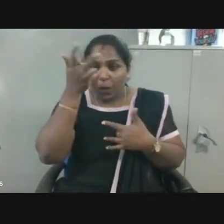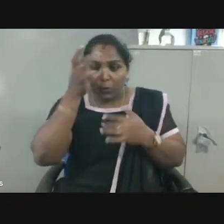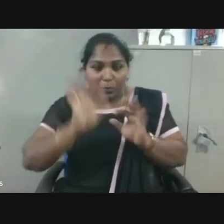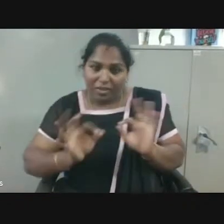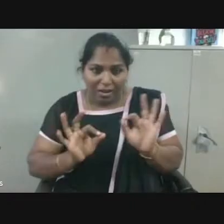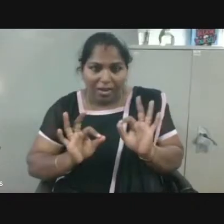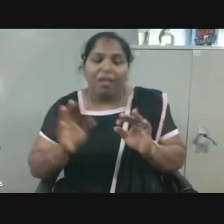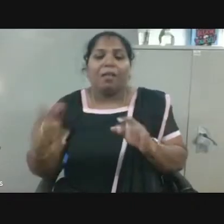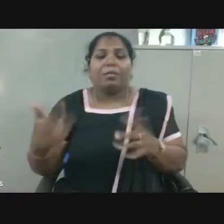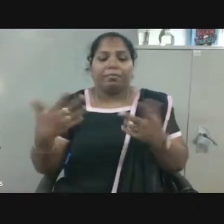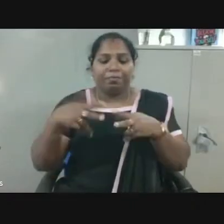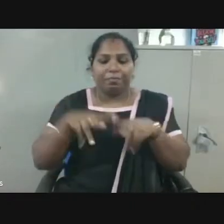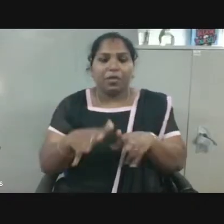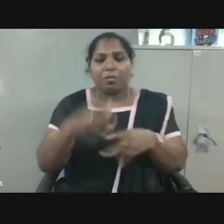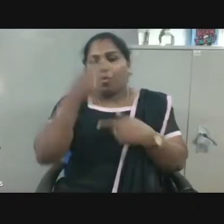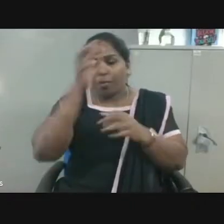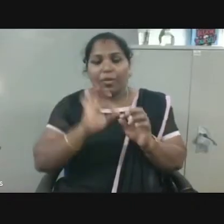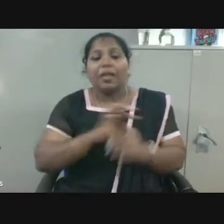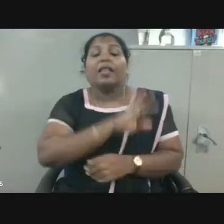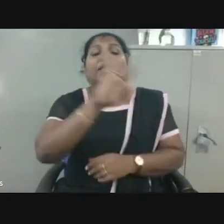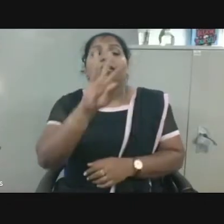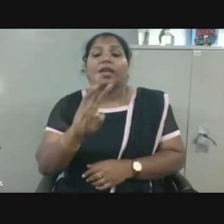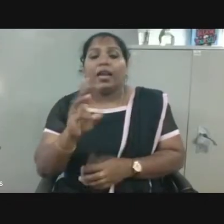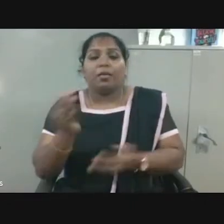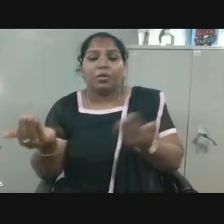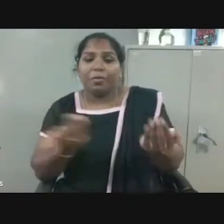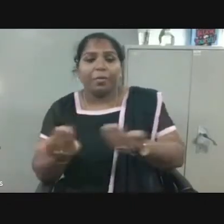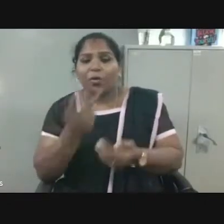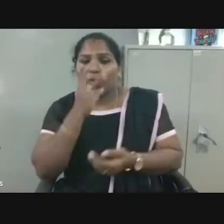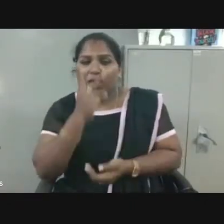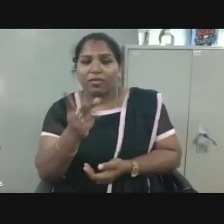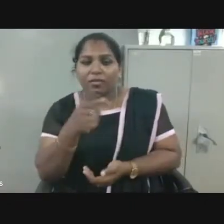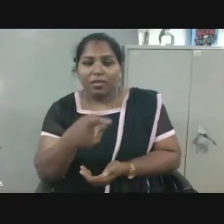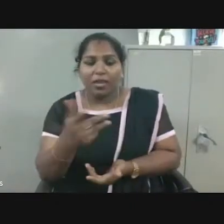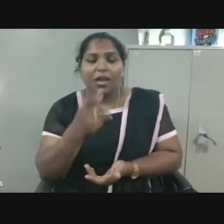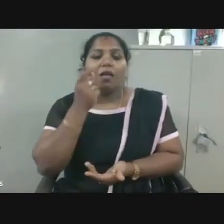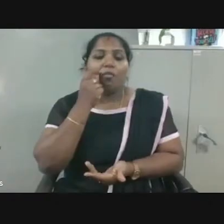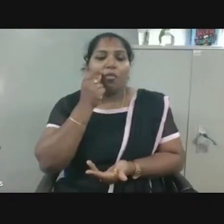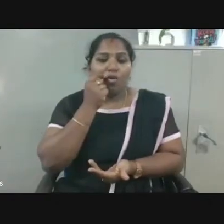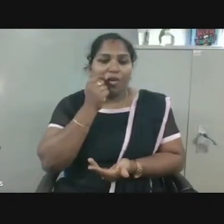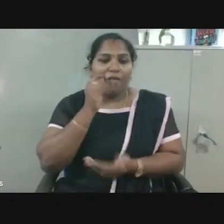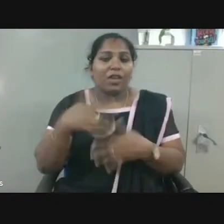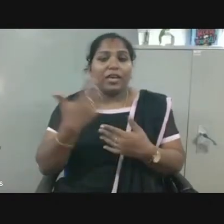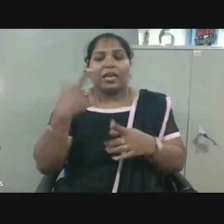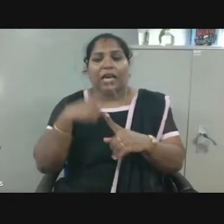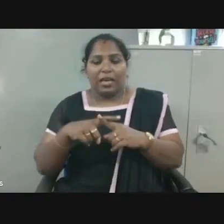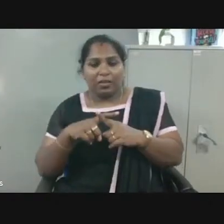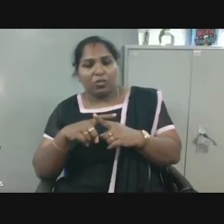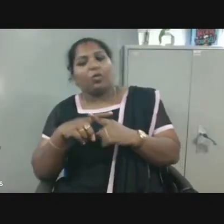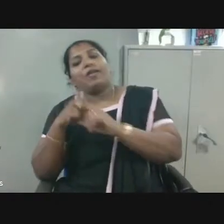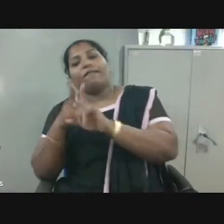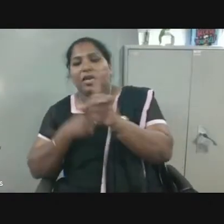ഉള്ളതുകൊണ്ട് ആ കുട്ടിക്കും അസുഖമില്ല. പക്ഷെ 4ാമത്തെ കുട്ടിയെ ശ്രദ്ധിക്കുക, അത് ആൺകുട്ടിയാണ്. കാരണം അതിനൊരു എക്സ് ക്രോമസോമും വൈ ക്രോമസോം